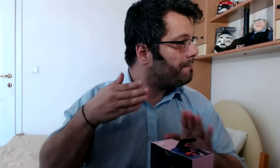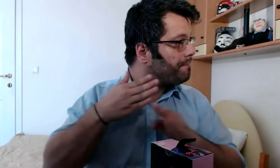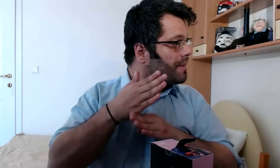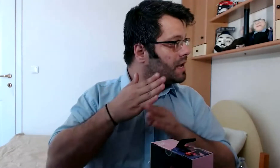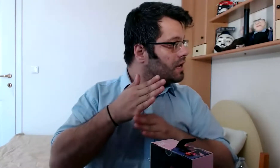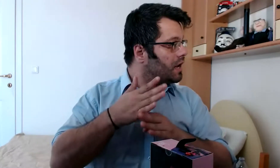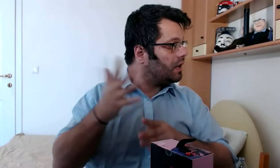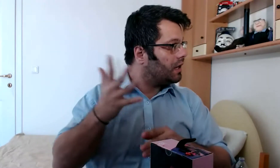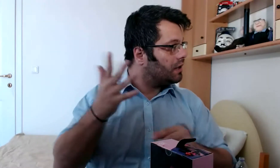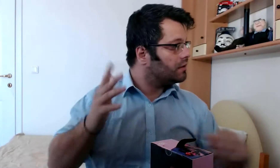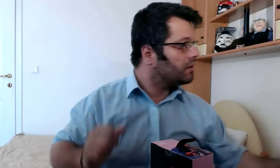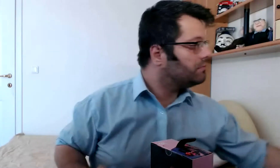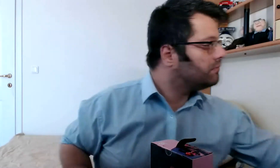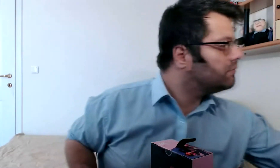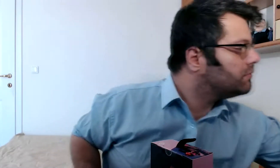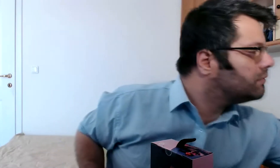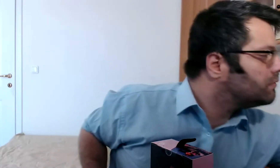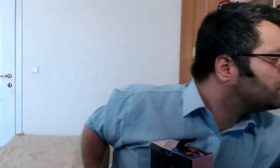Κάποιο μαχαιράκι.